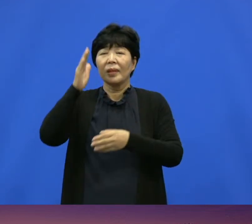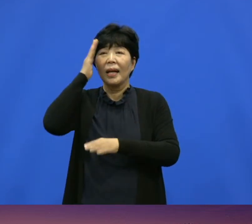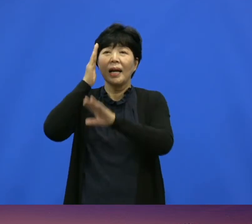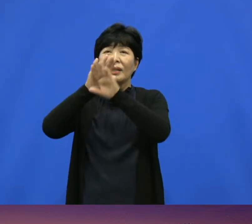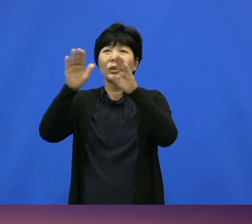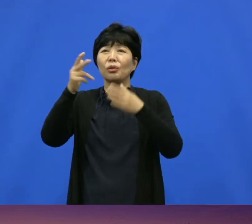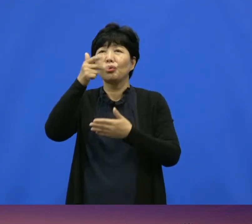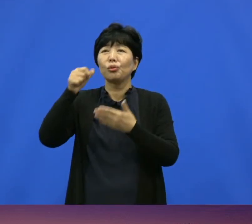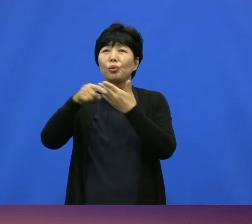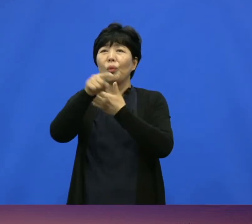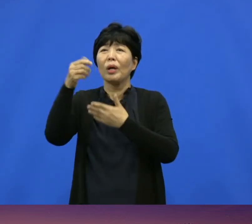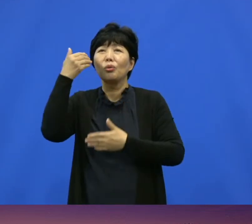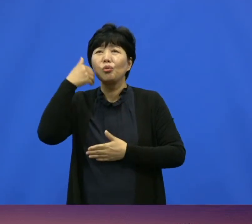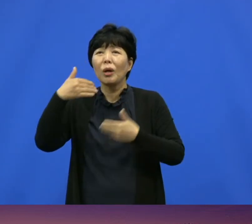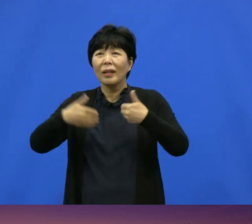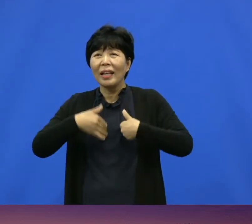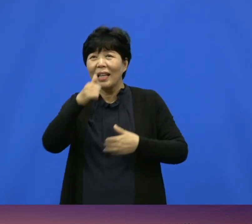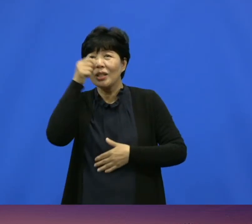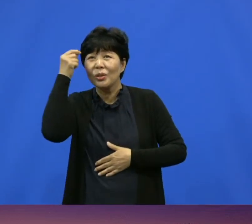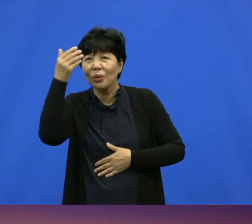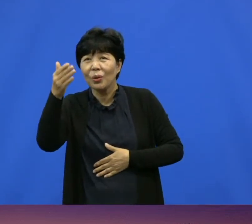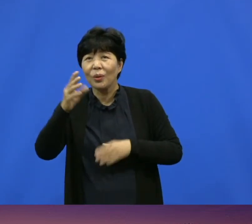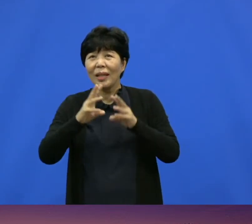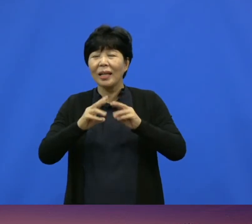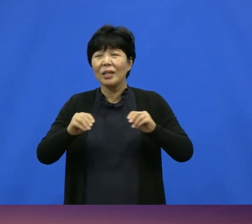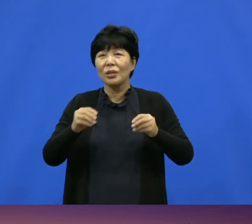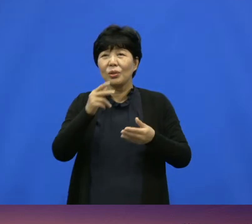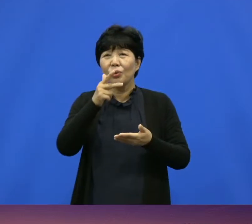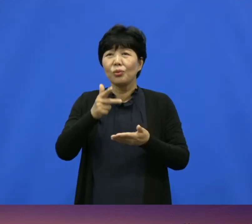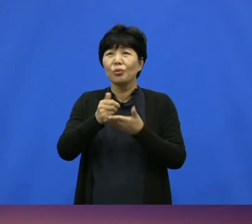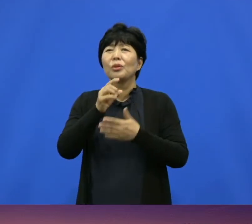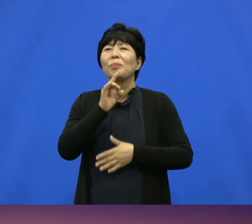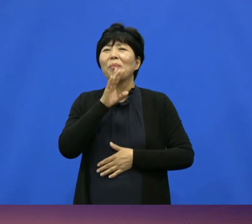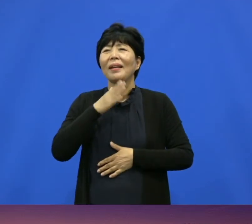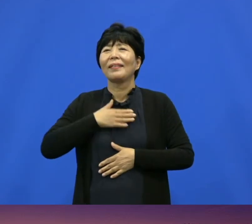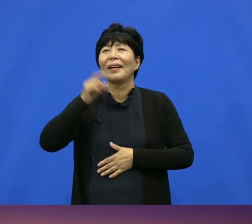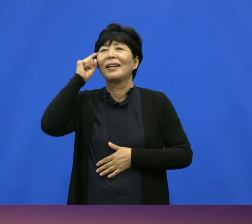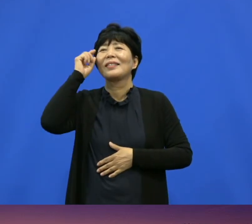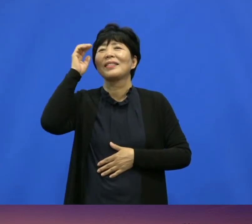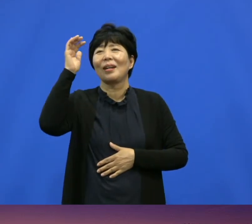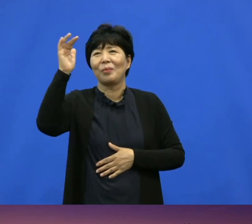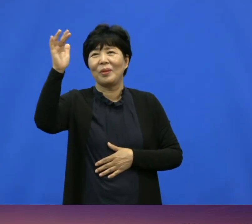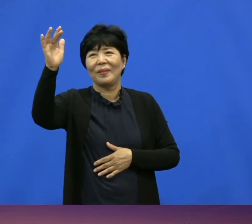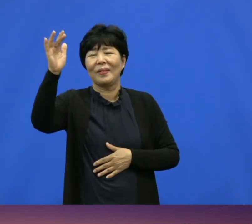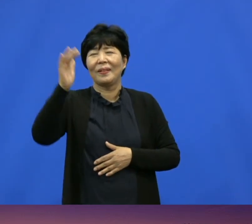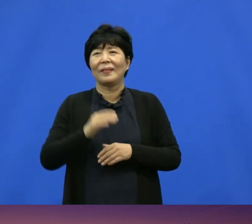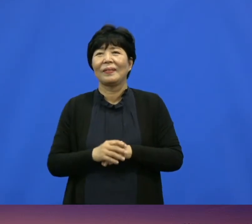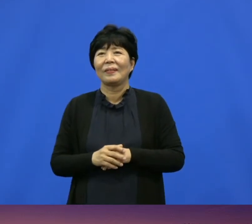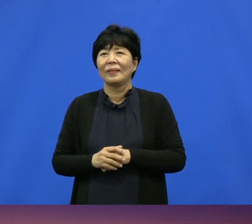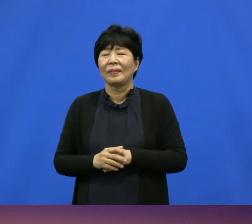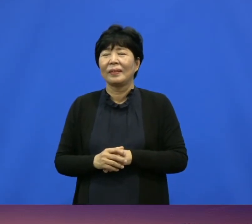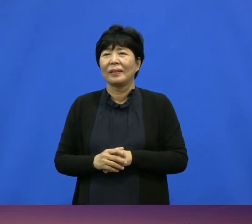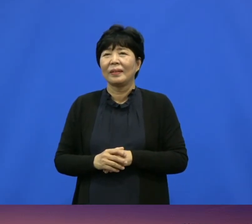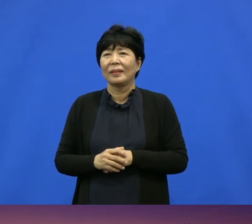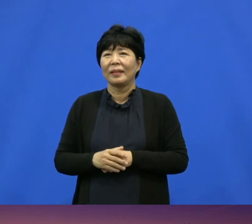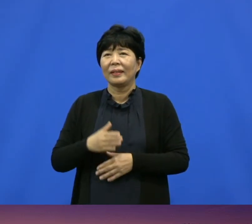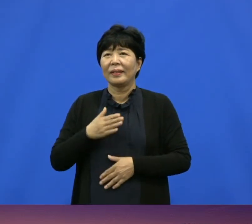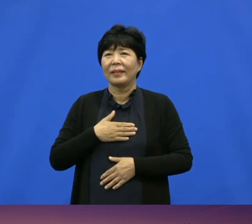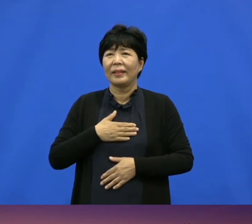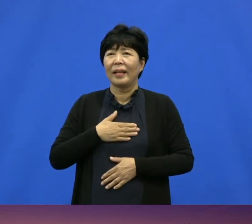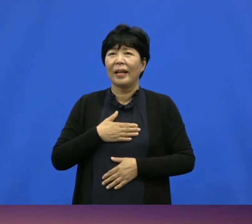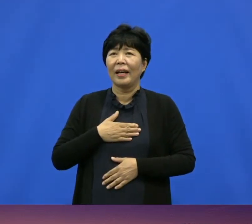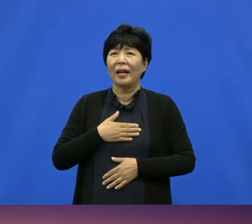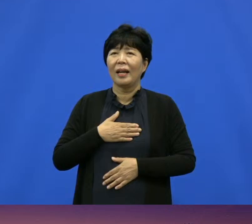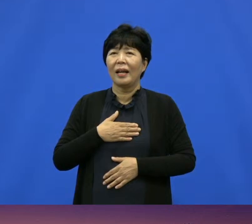땅에서는 주 밖에 내가 사모할 리 없나이다. 우리가 바라보고 붙들어야 할 것은